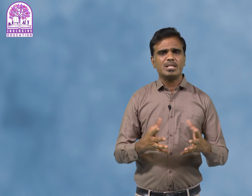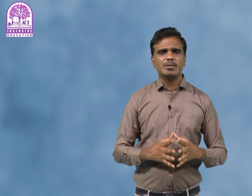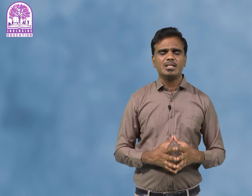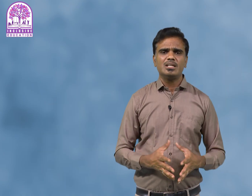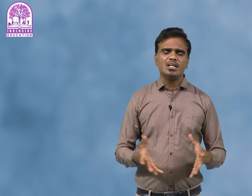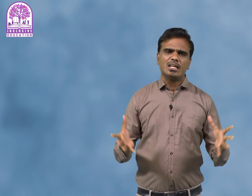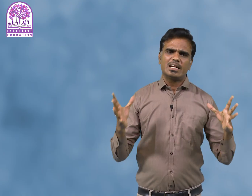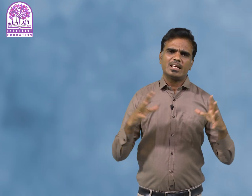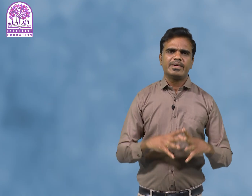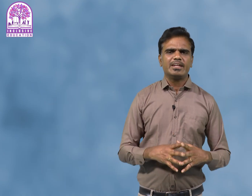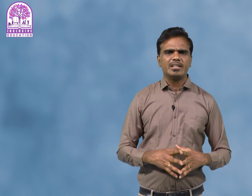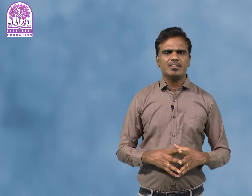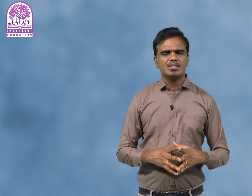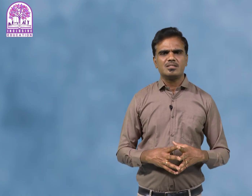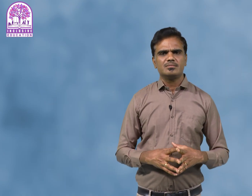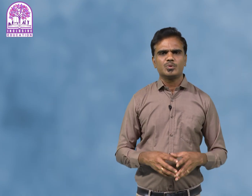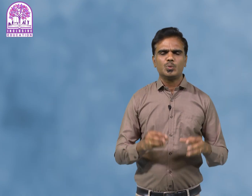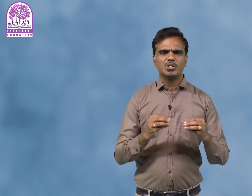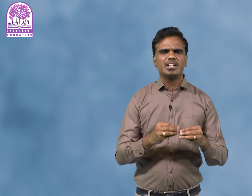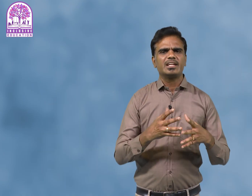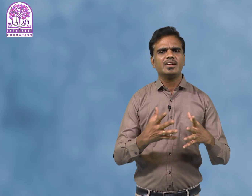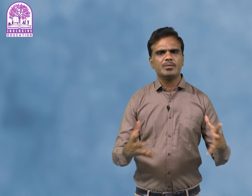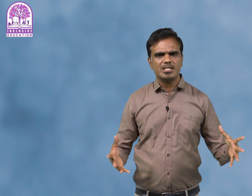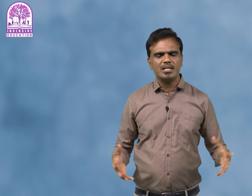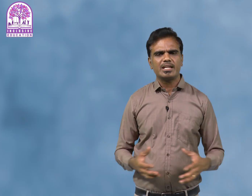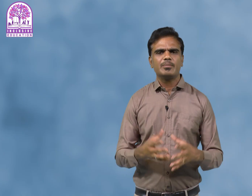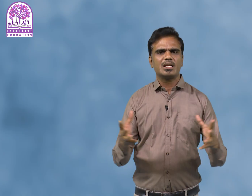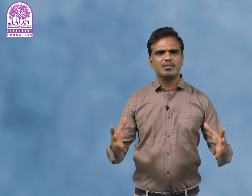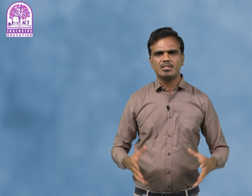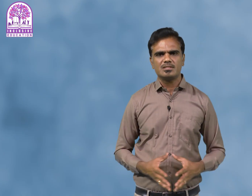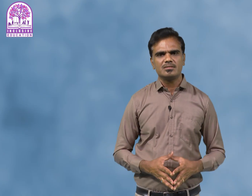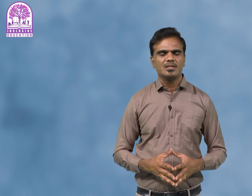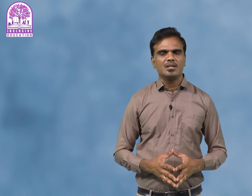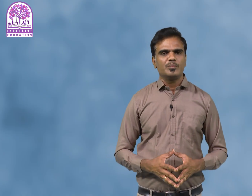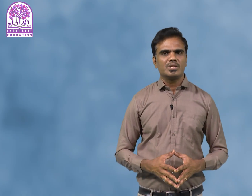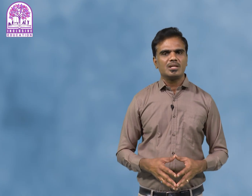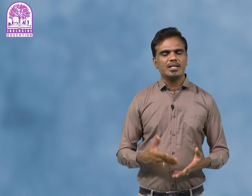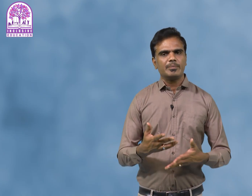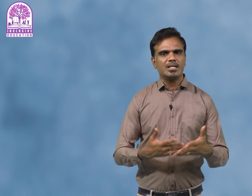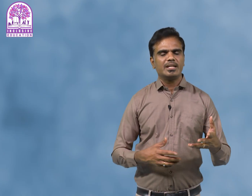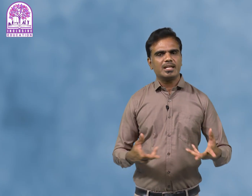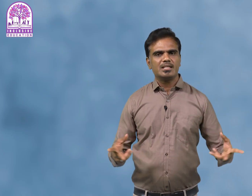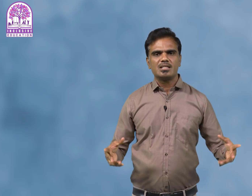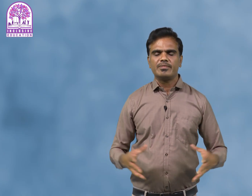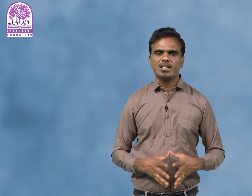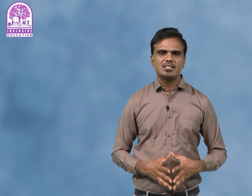பார்த்திங்க அப்படின்னா நிறைய வெரைட்டியாக வந்துடுச்சு. ஒவ்வொருத்தில் நிறைய நேம்ஸில் நிறைய மாடலில் வந்துடுச்சு. புரியுதுங்களா? நிறைய பேர் நிறைய டேஸ்ட்டில் டிஃப்ரெண்ட் டேஸ்ட்டில்